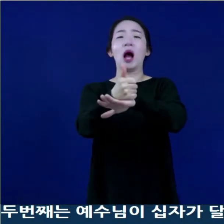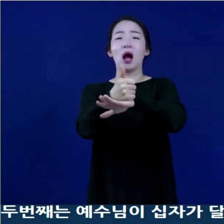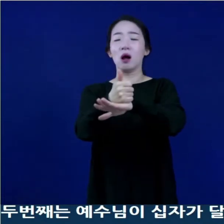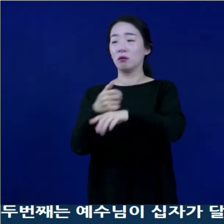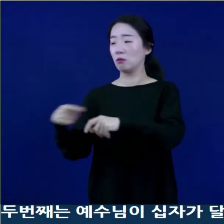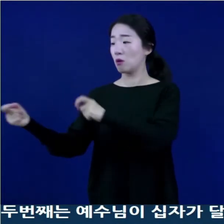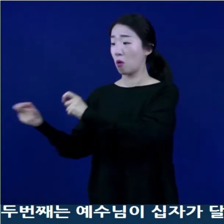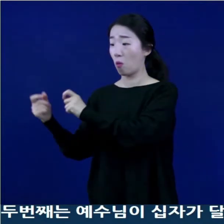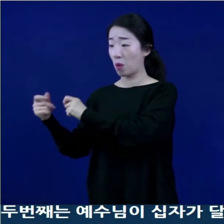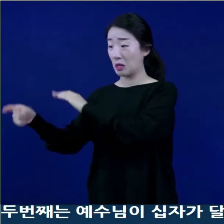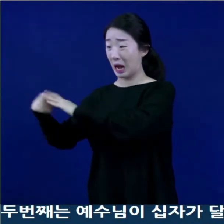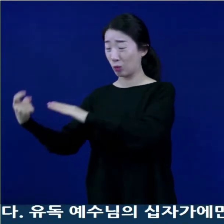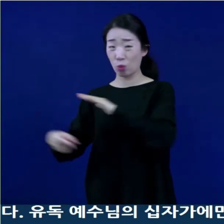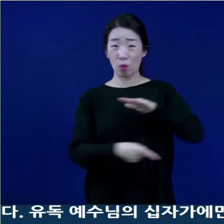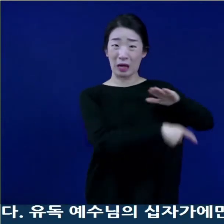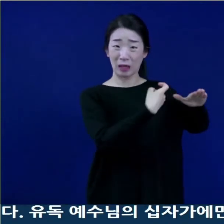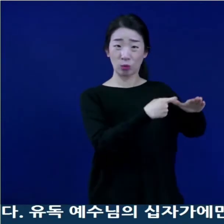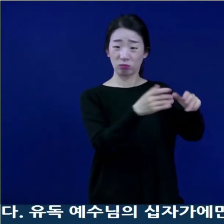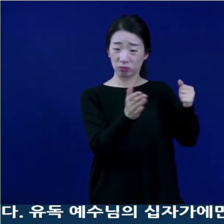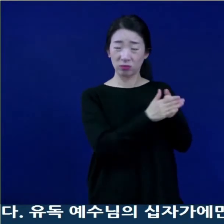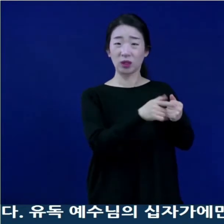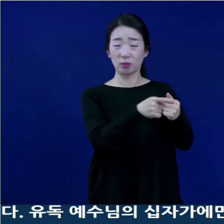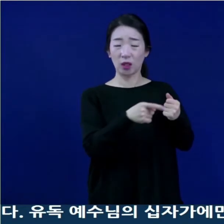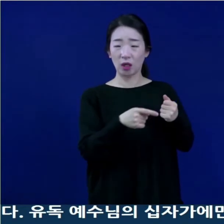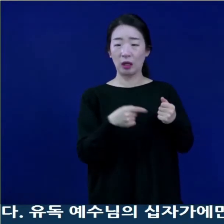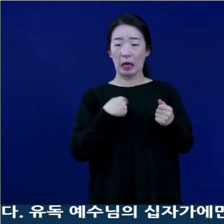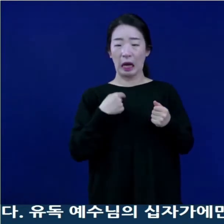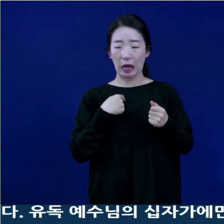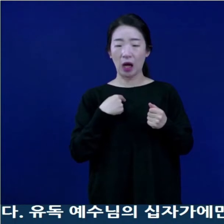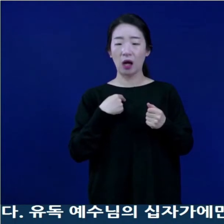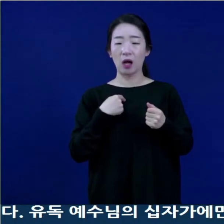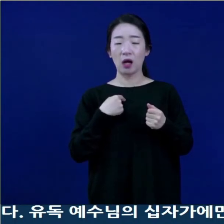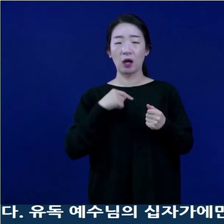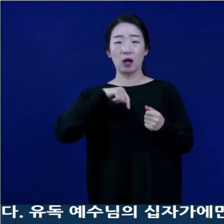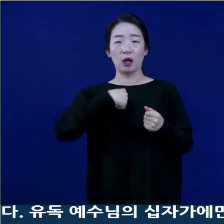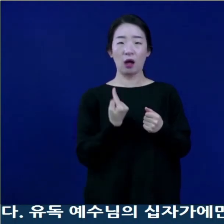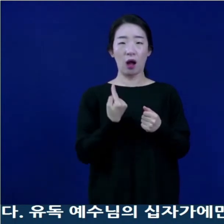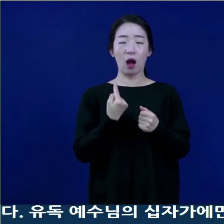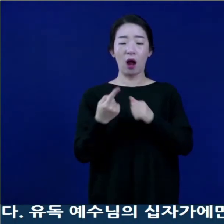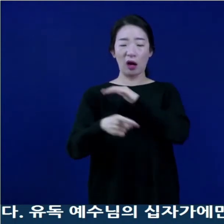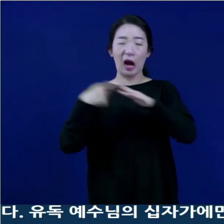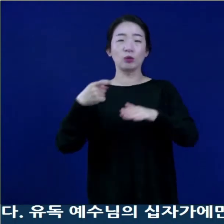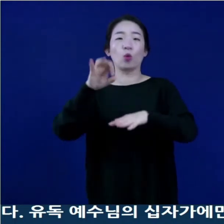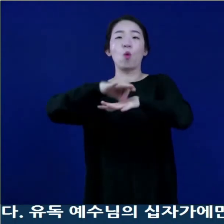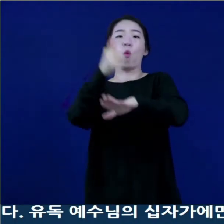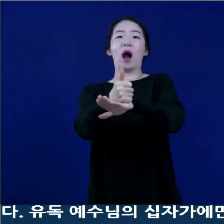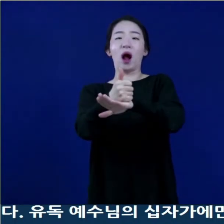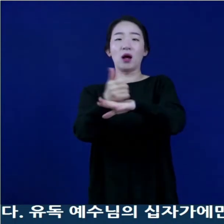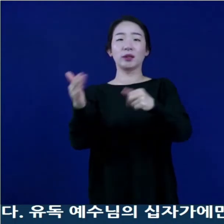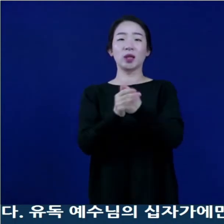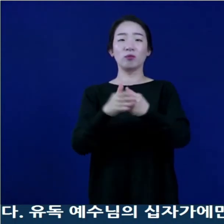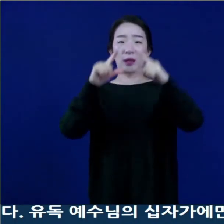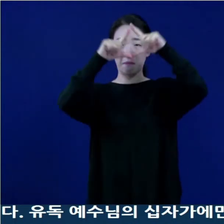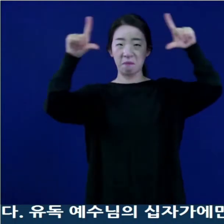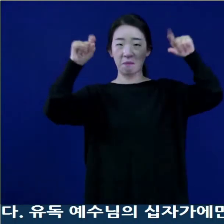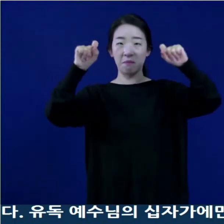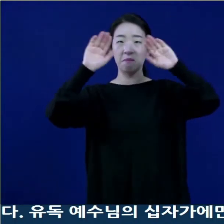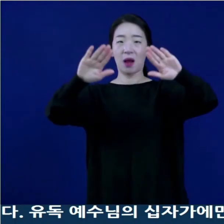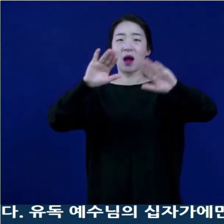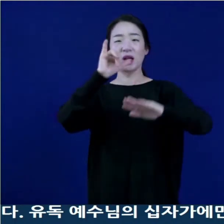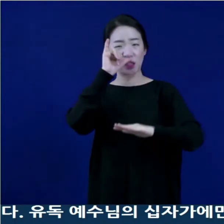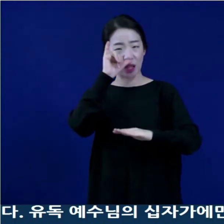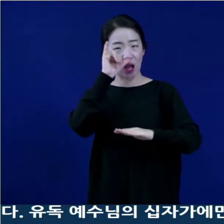겁니다. 자칭 유대인의 왕, 실제는 강도들의 왕, 이런 모습으로 보여질